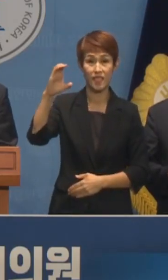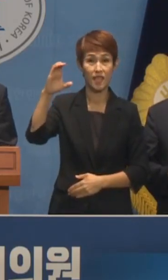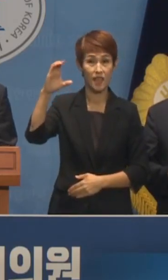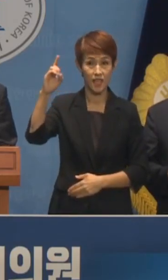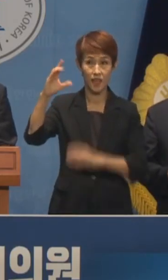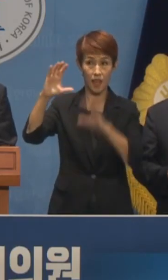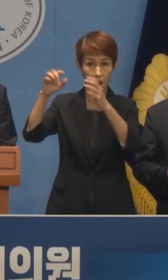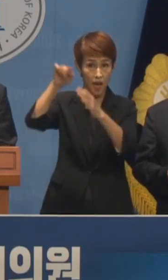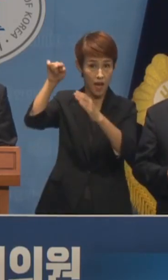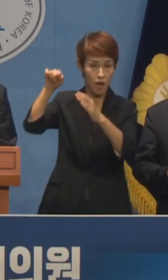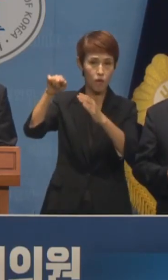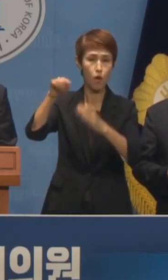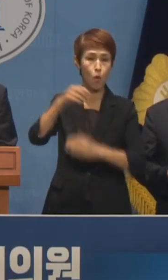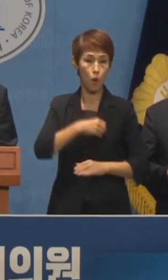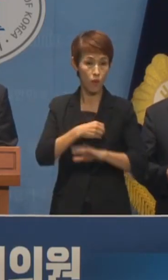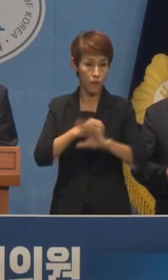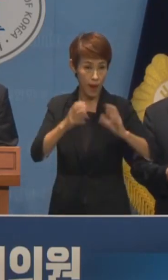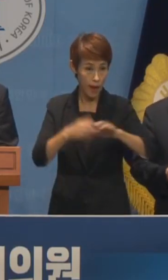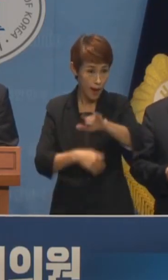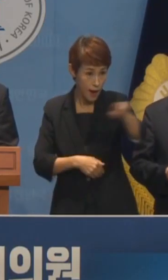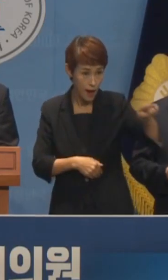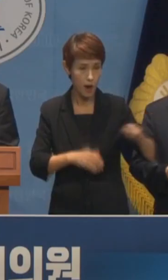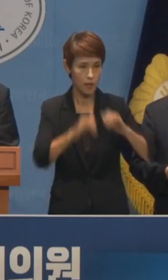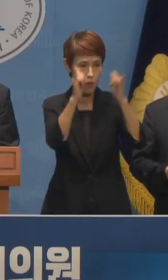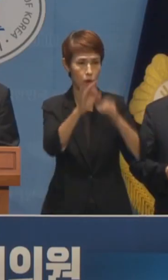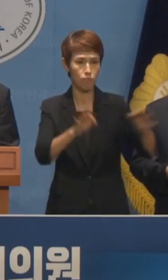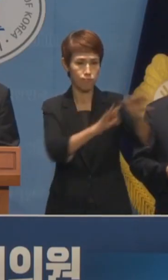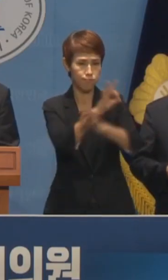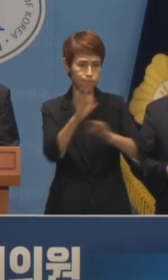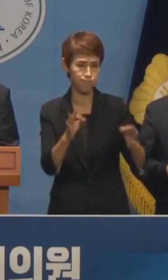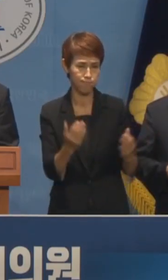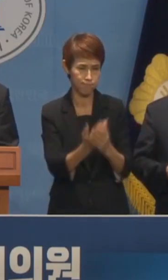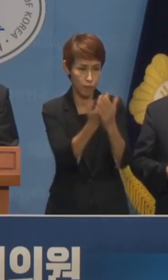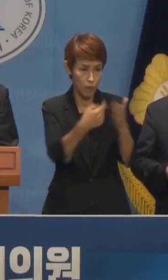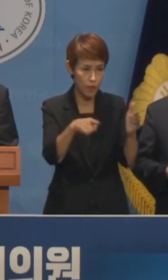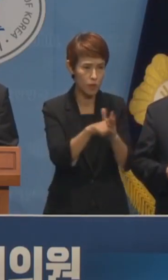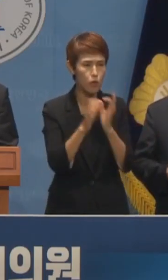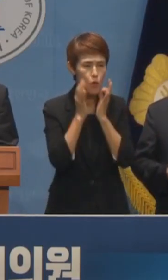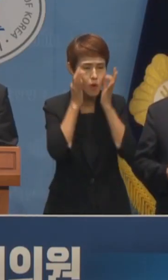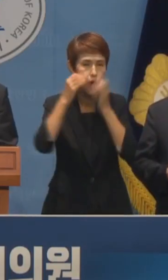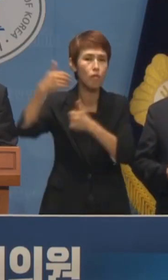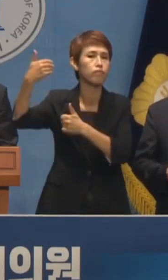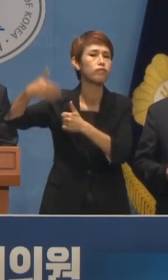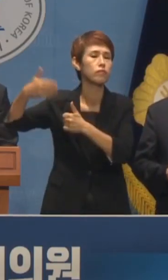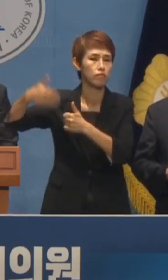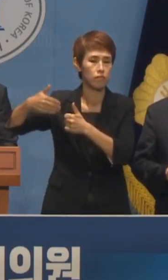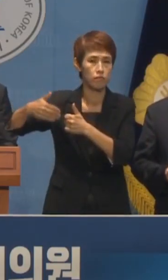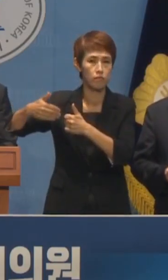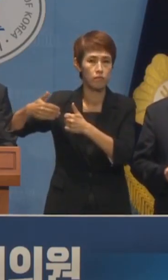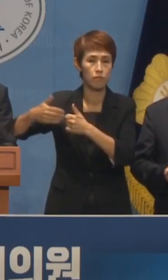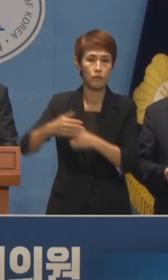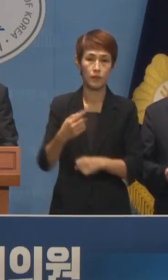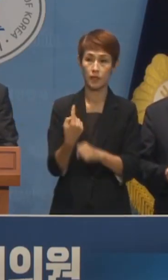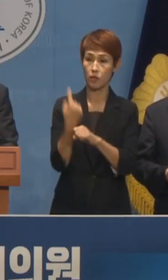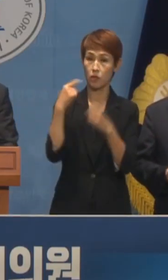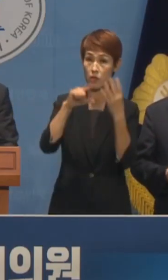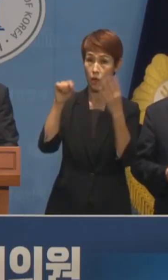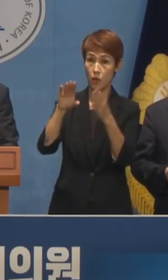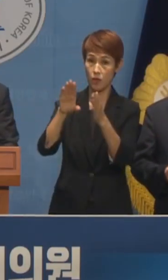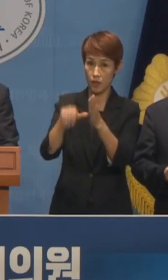전부터 회원국들이 사회적 경제 활성화를 위해 노력할 것을 주문했고 작년 4월 유엔은